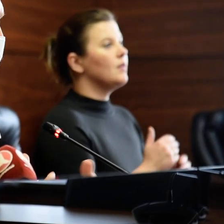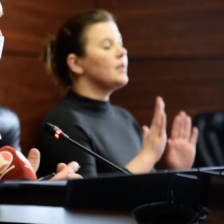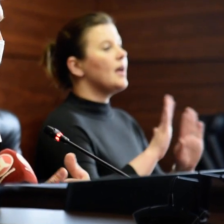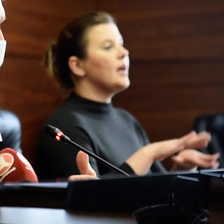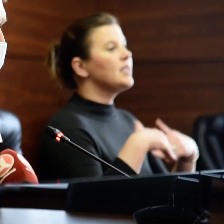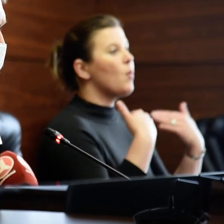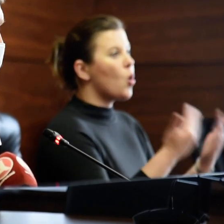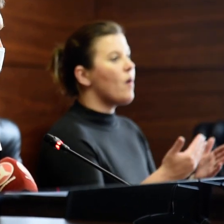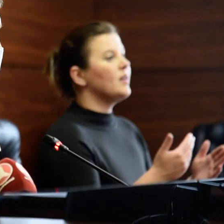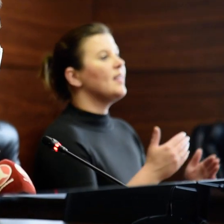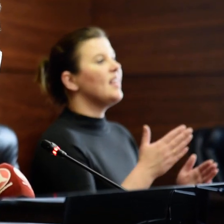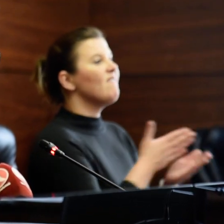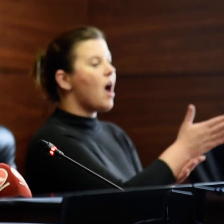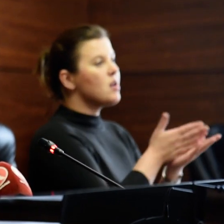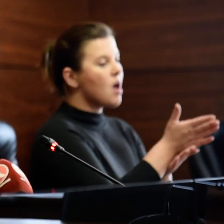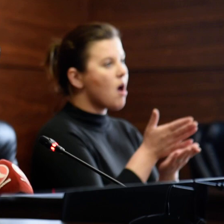запропоновані варіанти